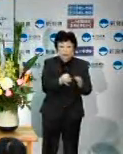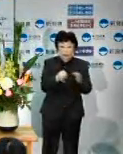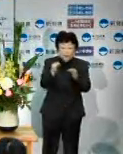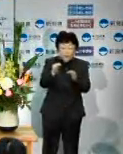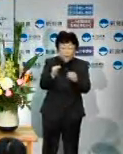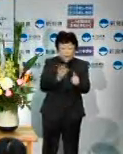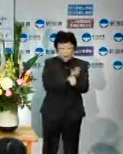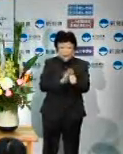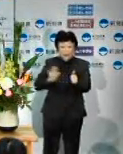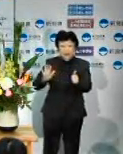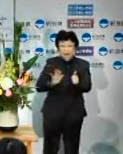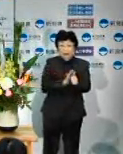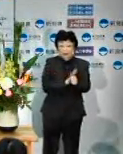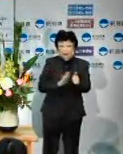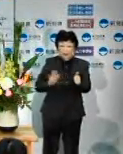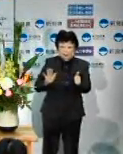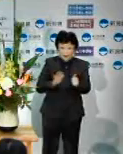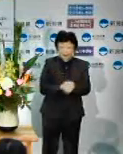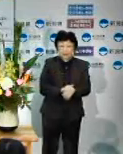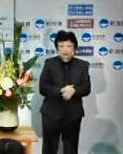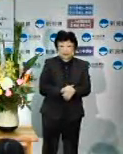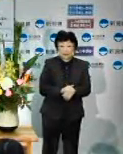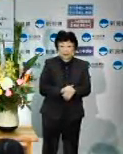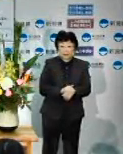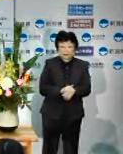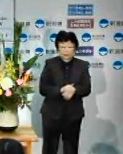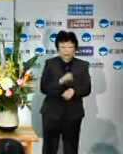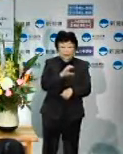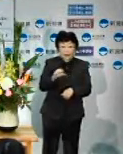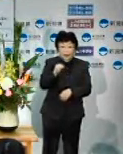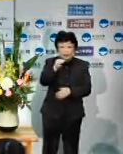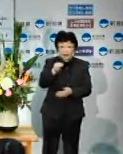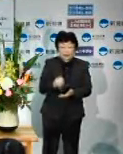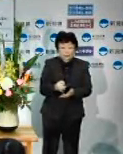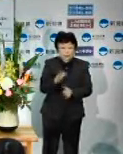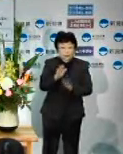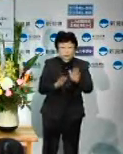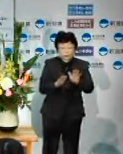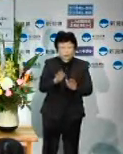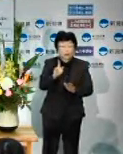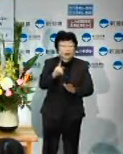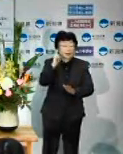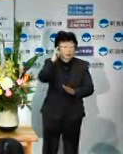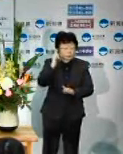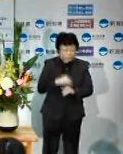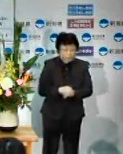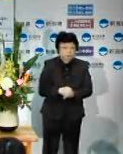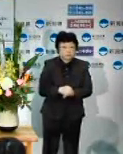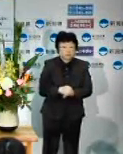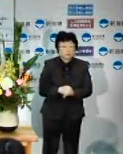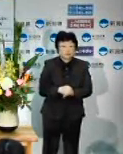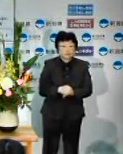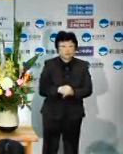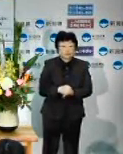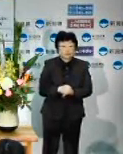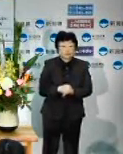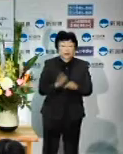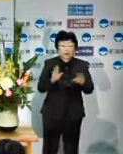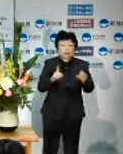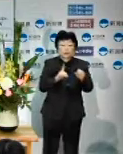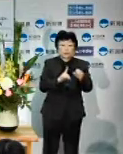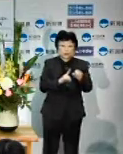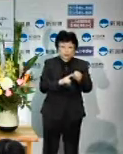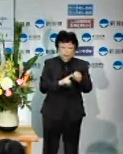あの背景に円安の状況もですね影響あったかと思うんですけれども今年入って